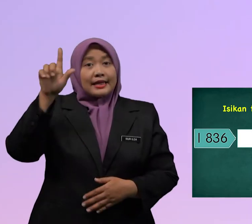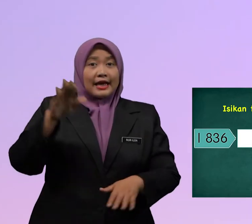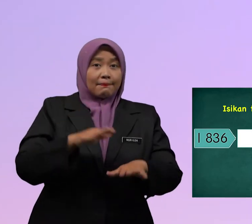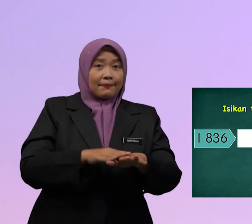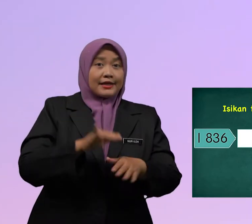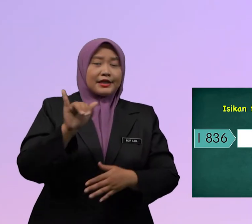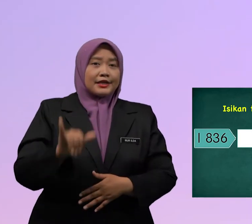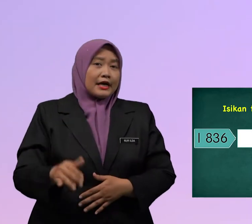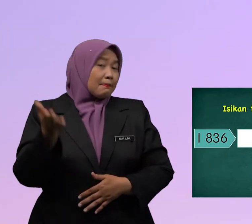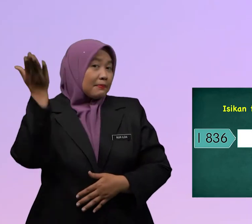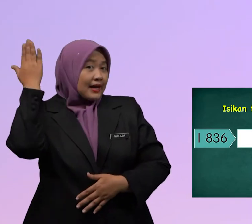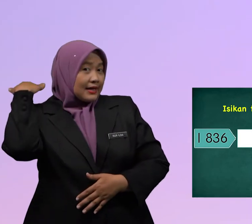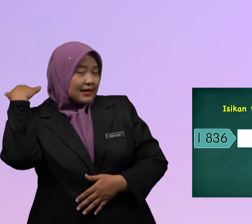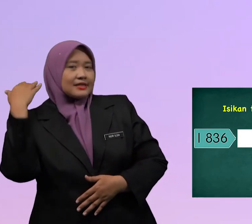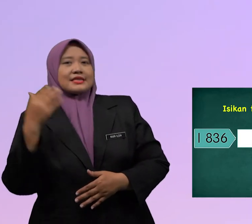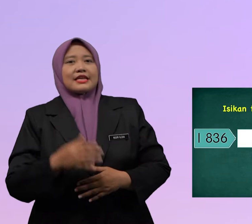Lihat pada yang belakang sekali.